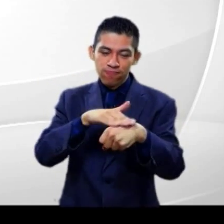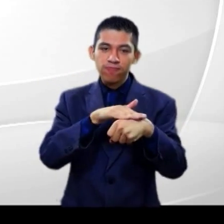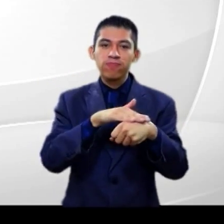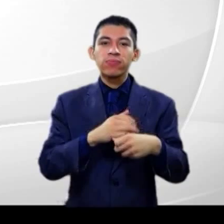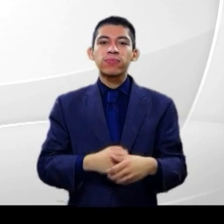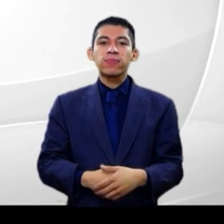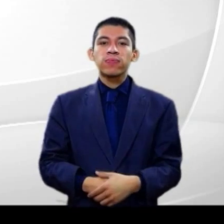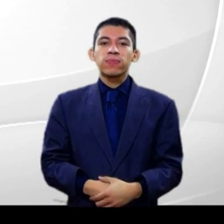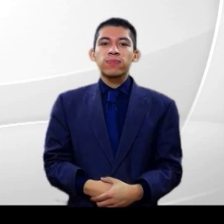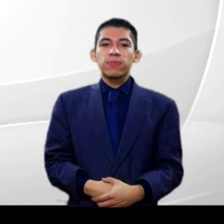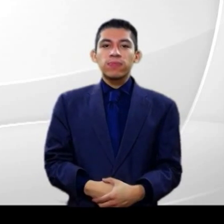24.